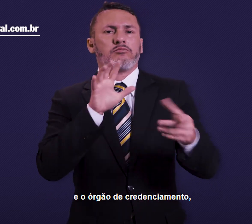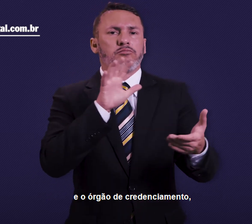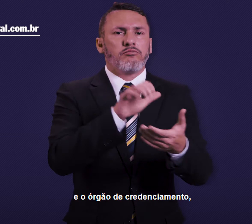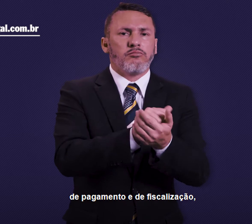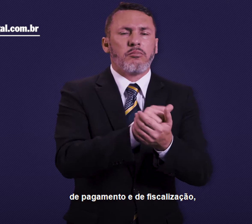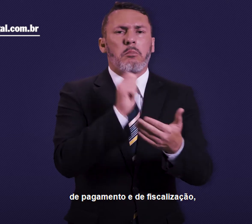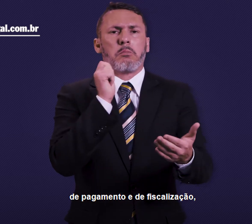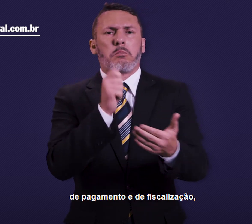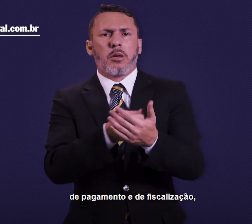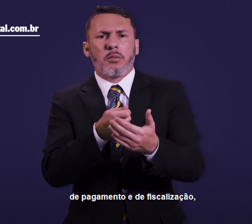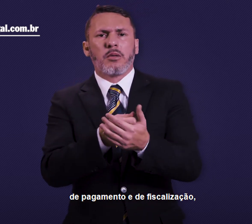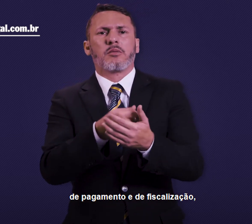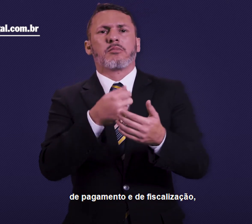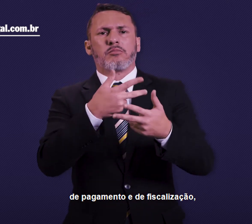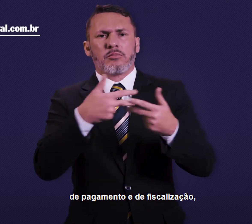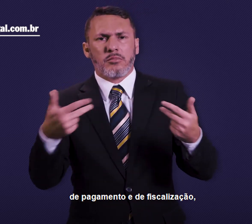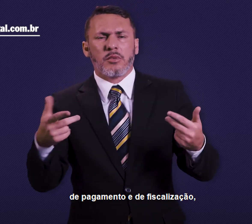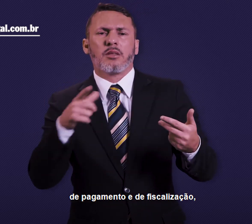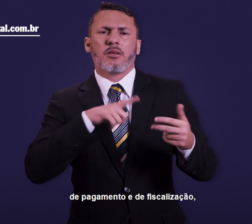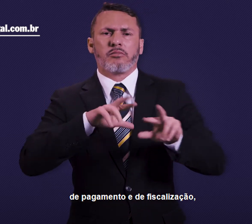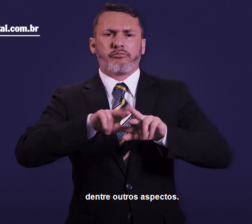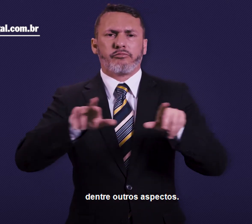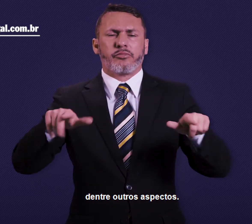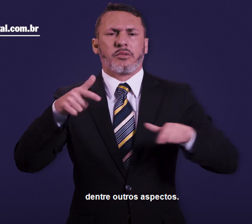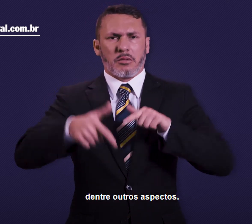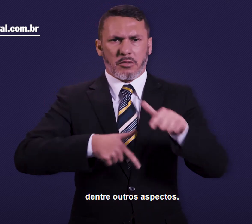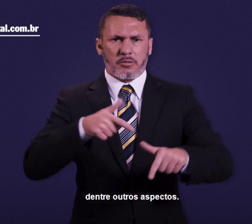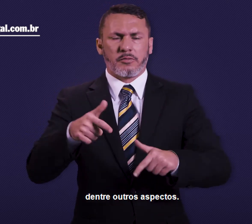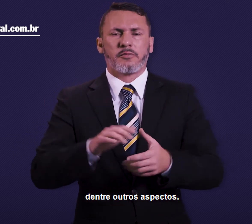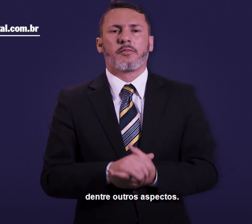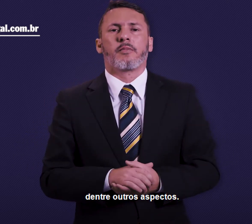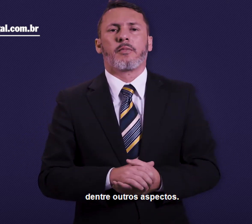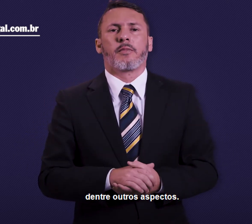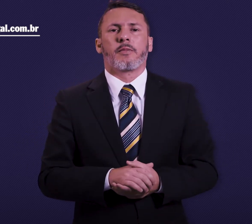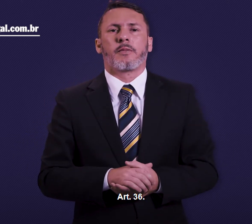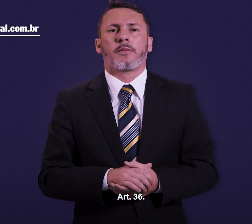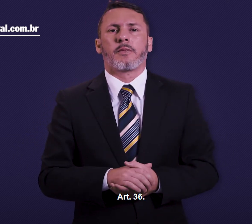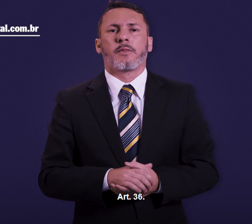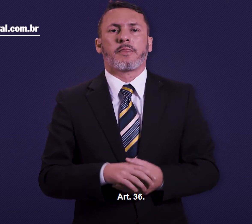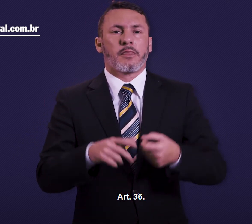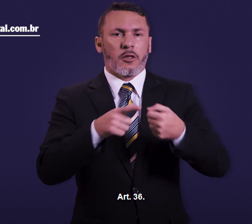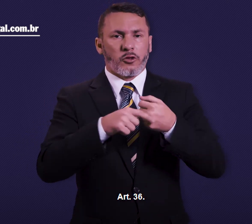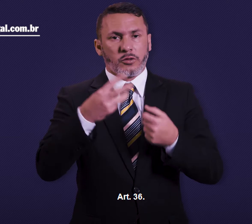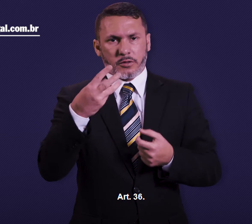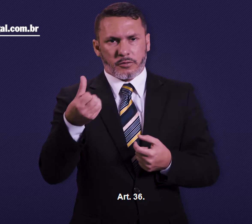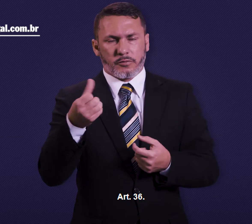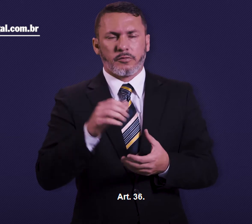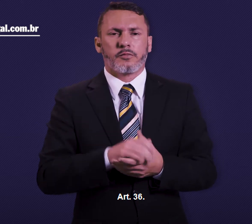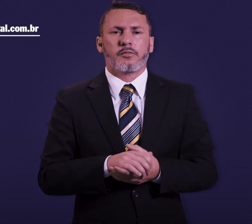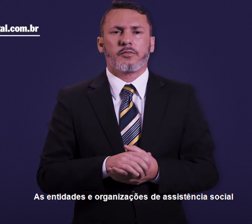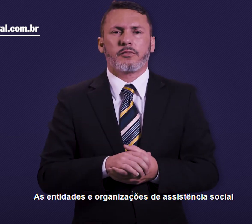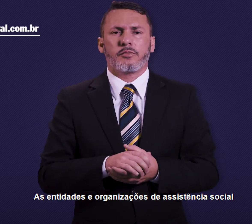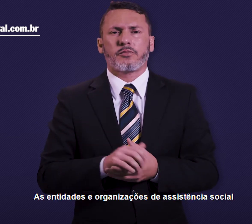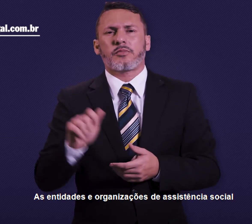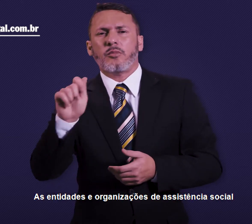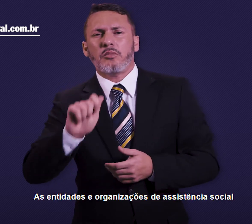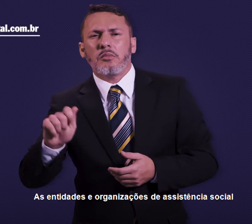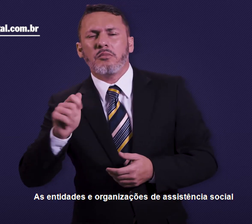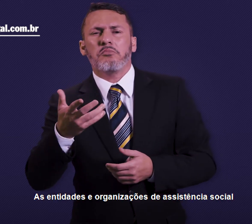credenciamento, de pagamento e de fiscalização, dentre outros aspectos. Artigo 36. As entidades e